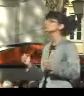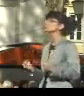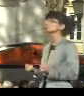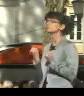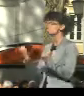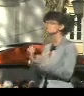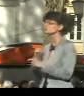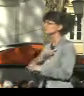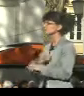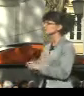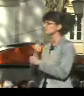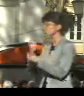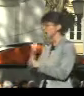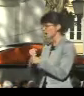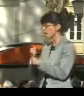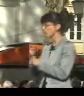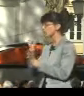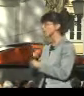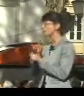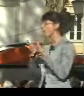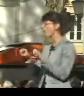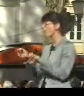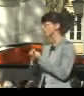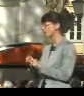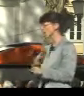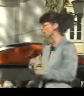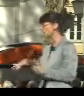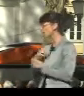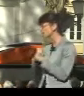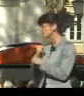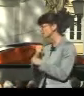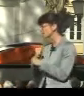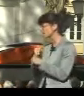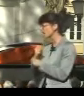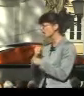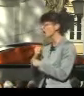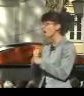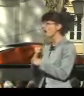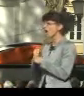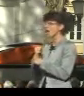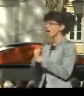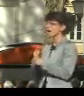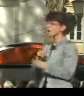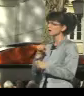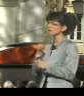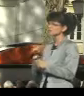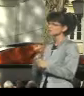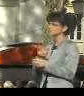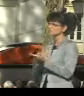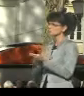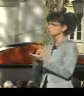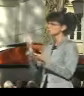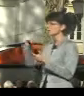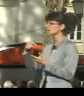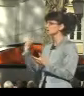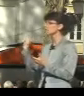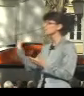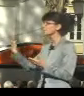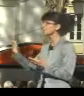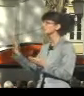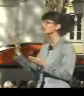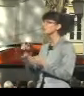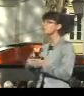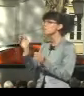in upravljali naše delo, a s časom do leta 2005 je nekako uspelo male